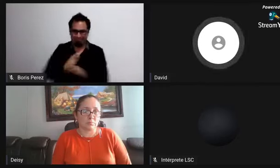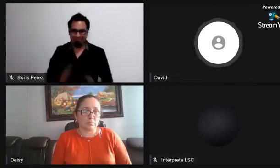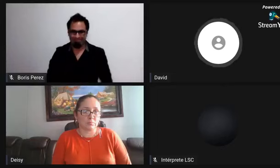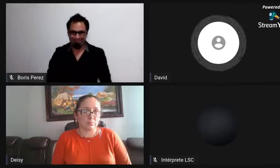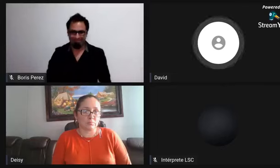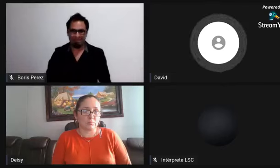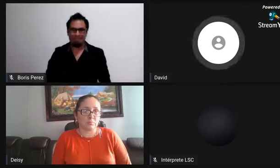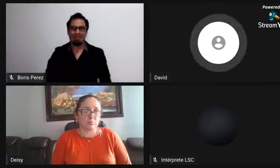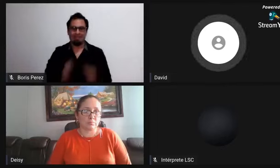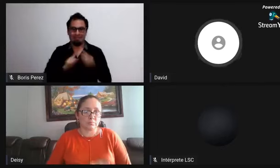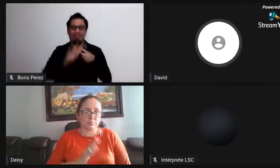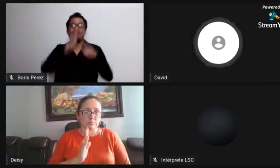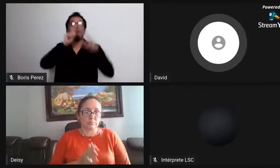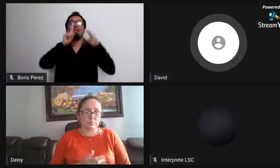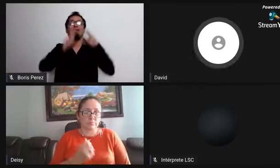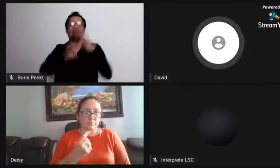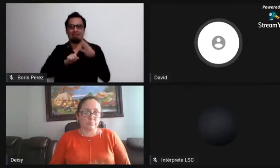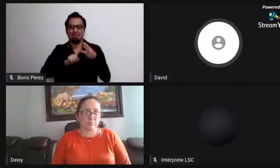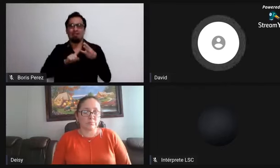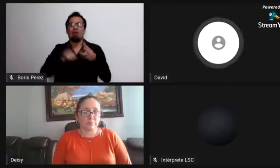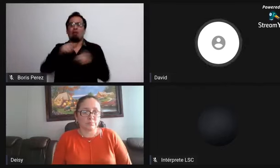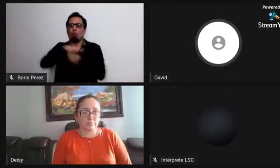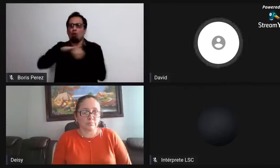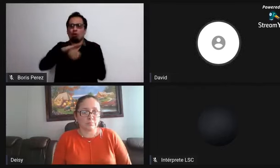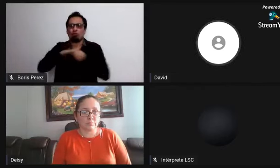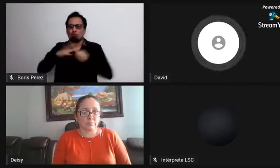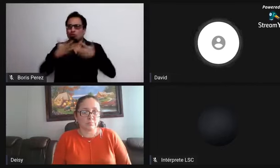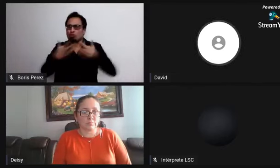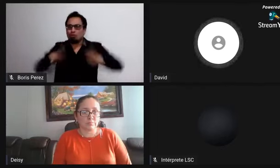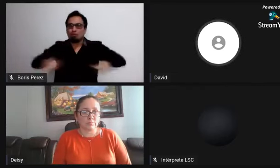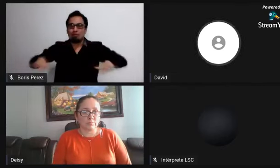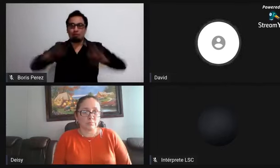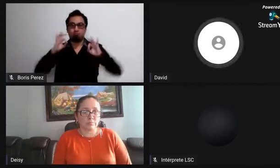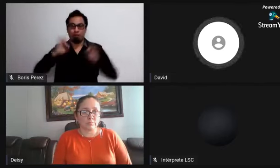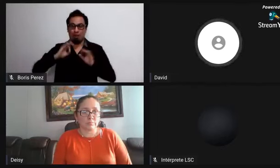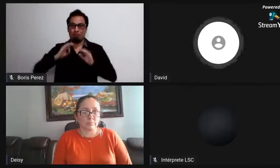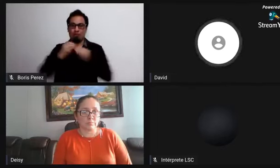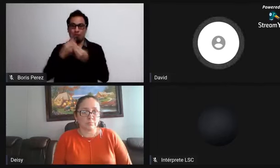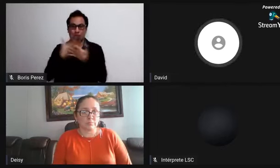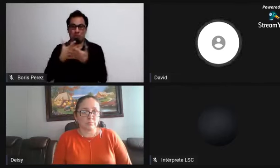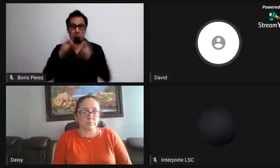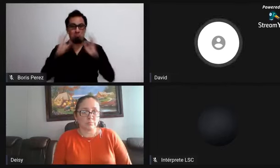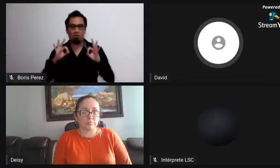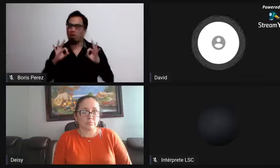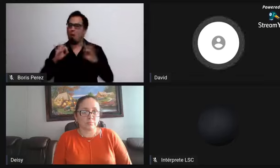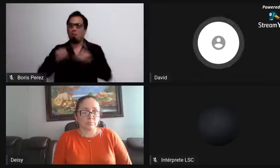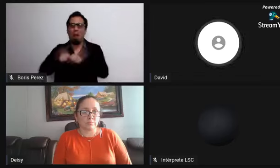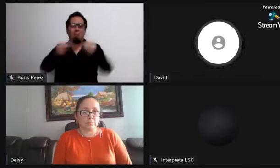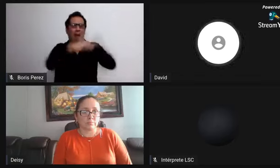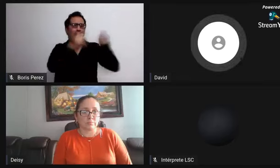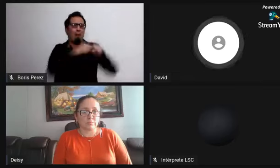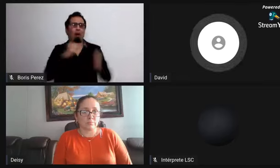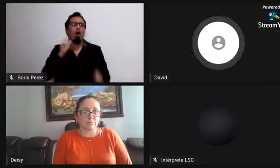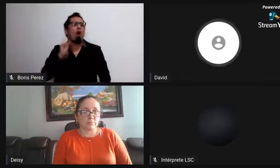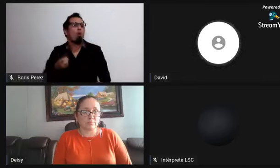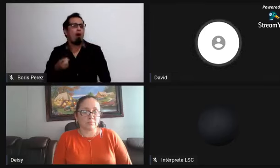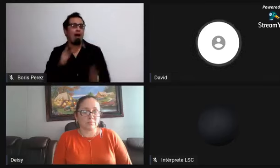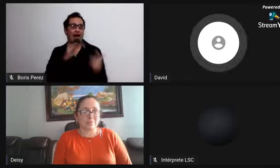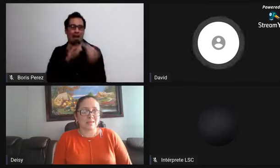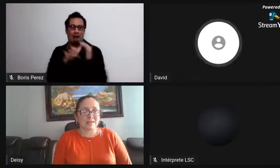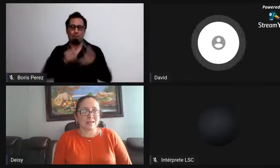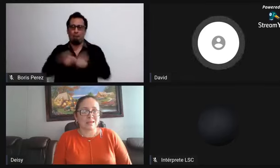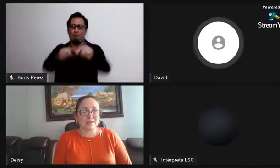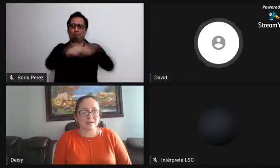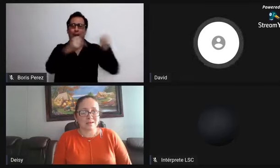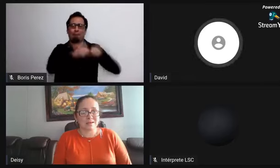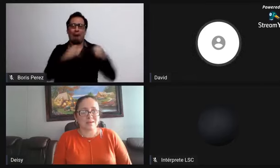pues muchas personas presentaban dificultades económicas en ese entonces. La situación se hizo bastante compleja y por